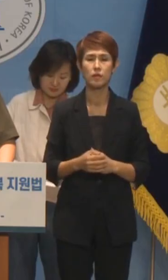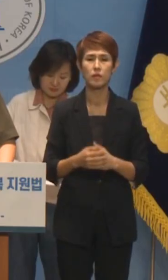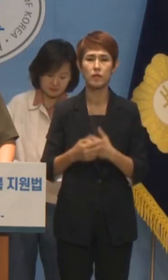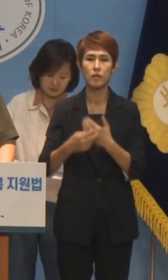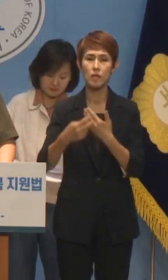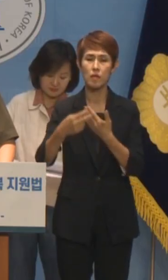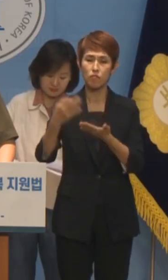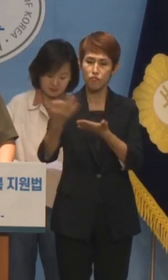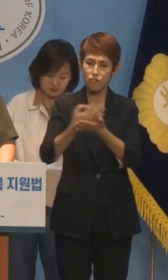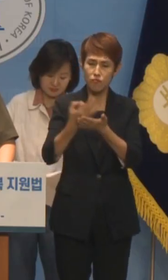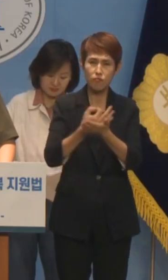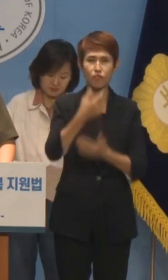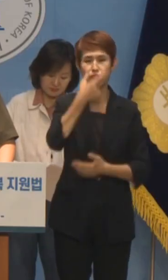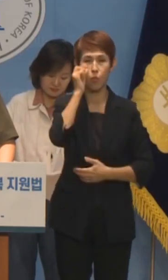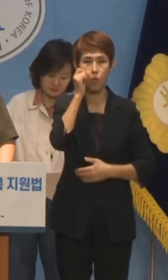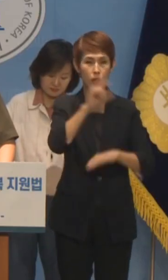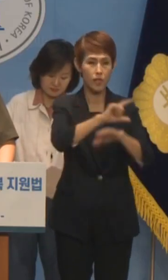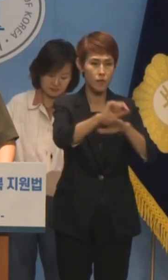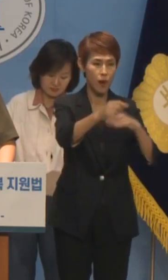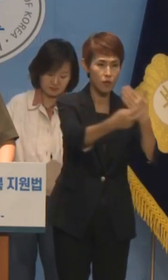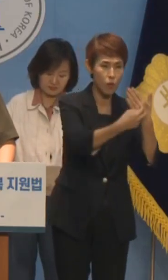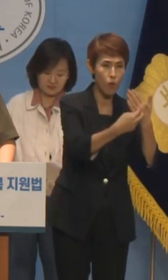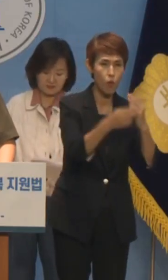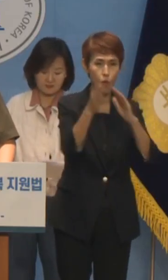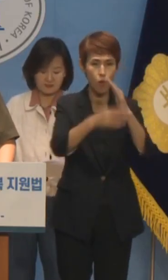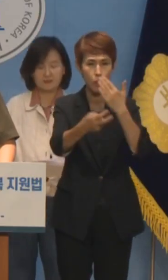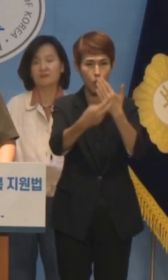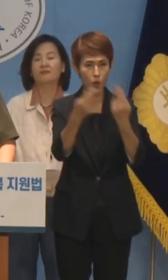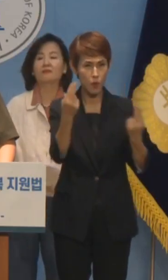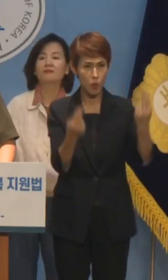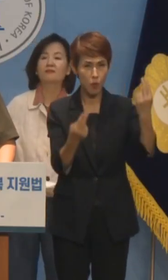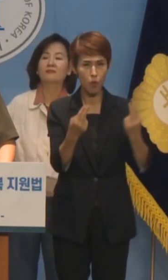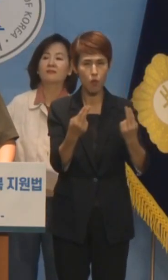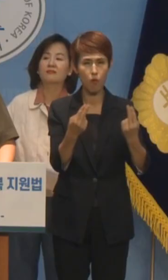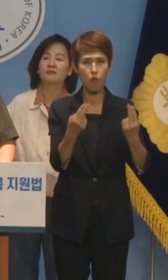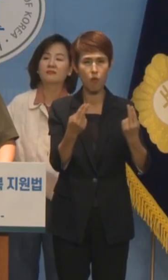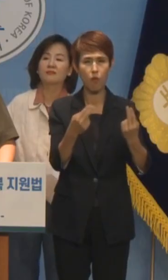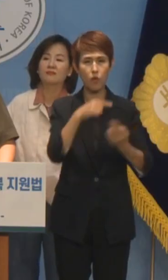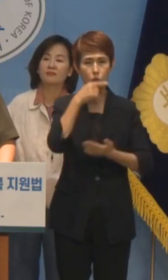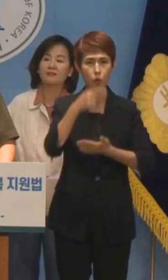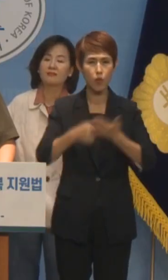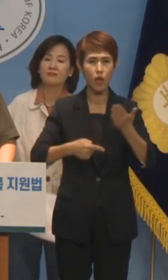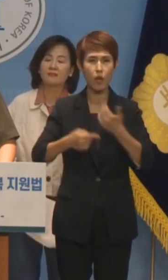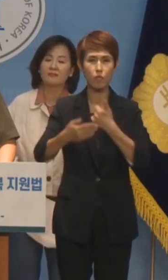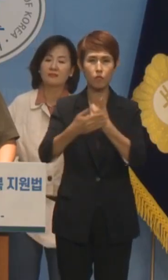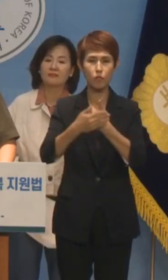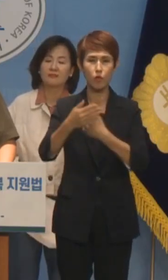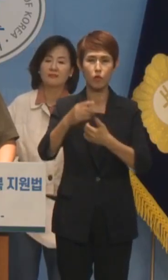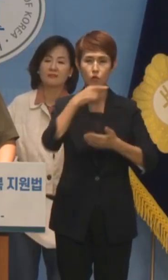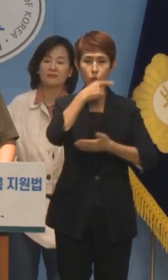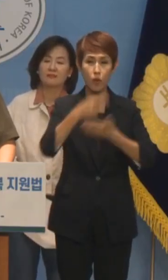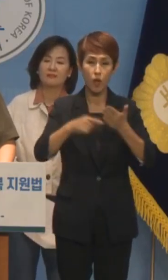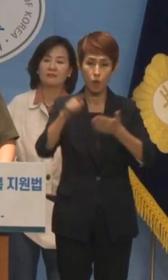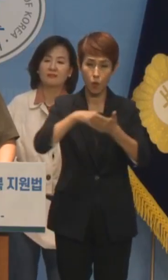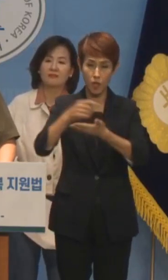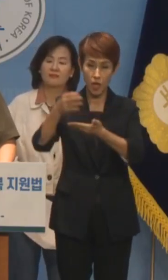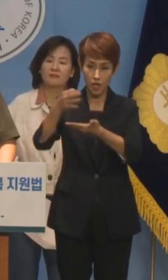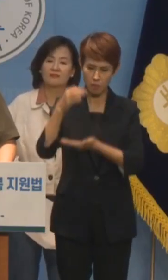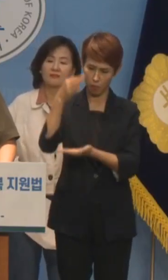없어 다른 지방 의료원들과 공공병원들에 비해 적은 손실 부담금을 지원받았고 이런 열악한 지원